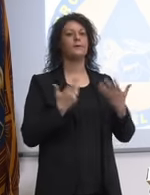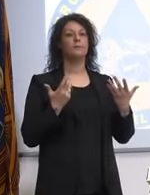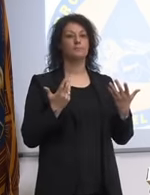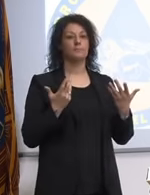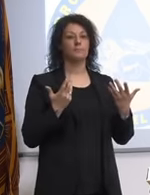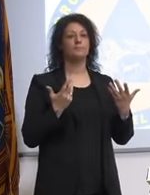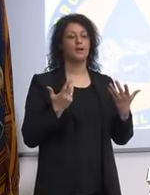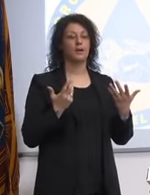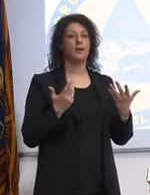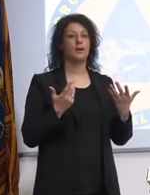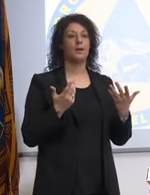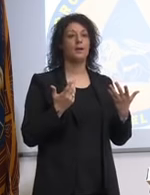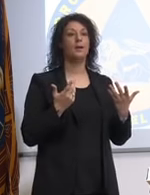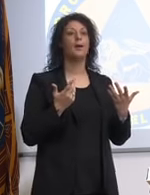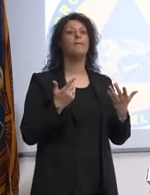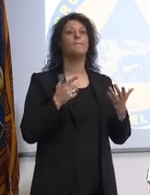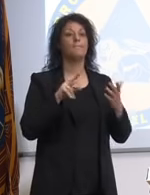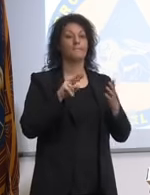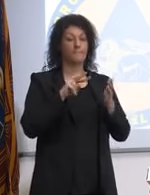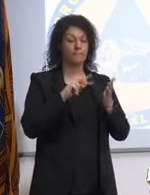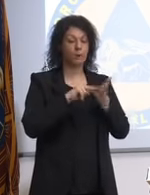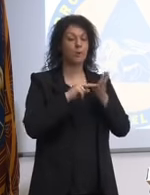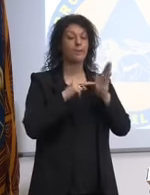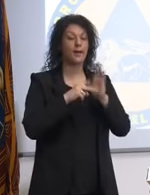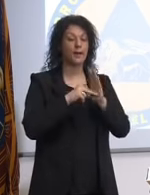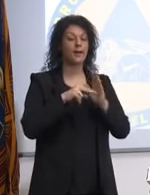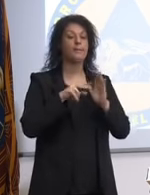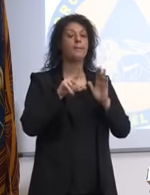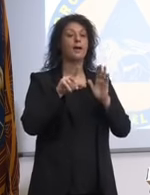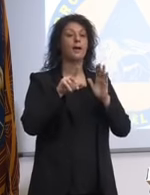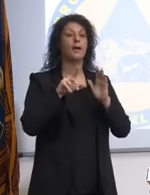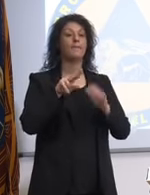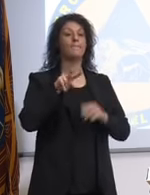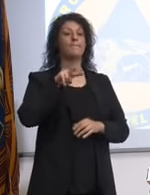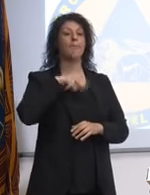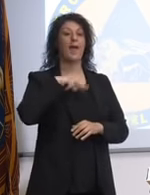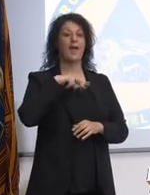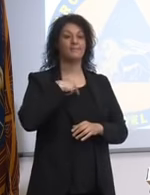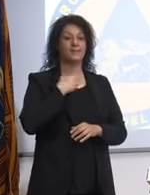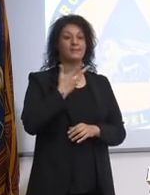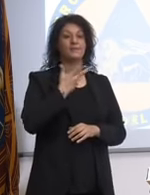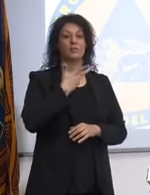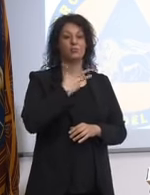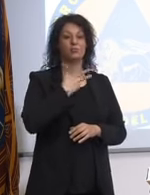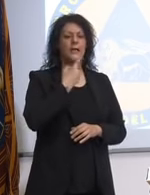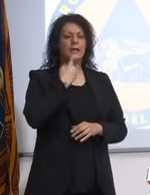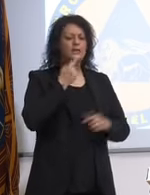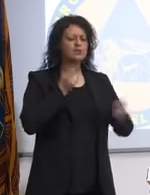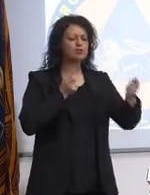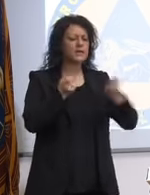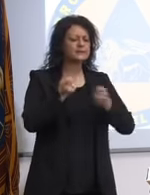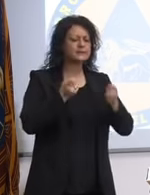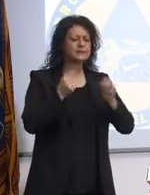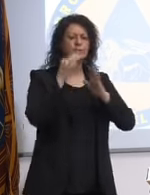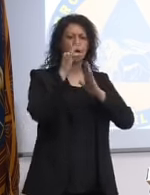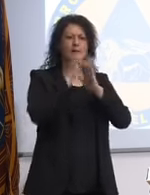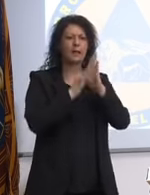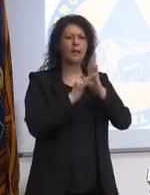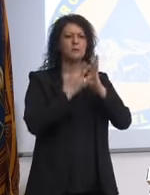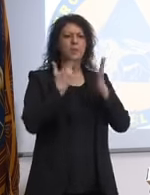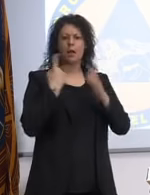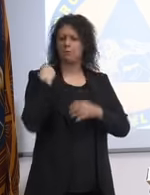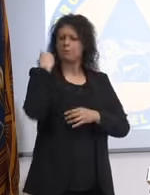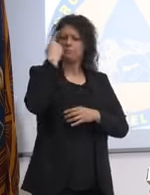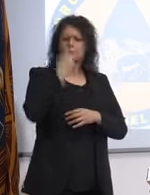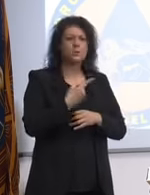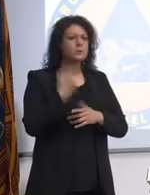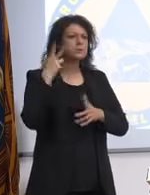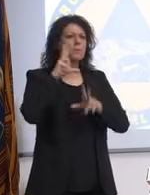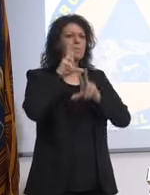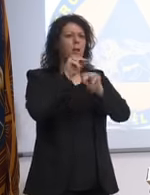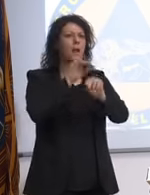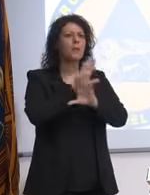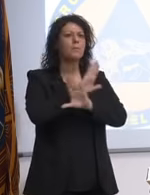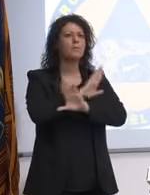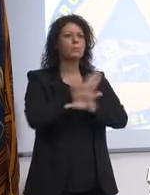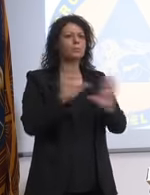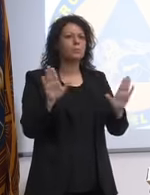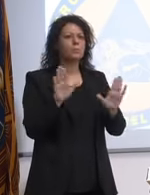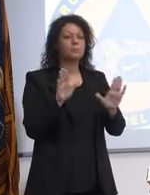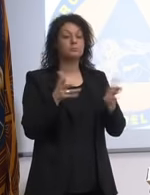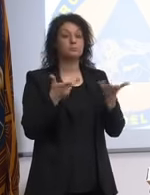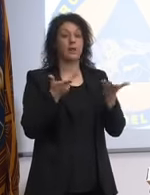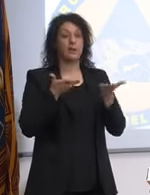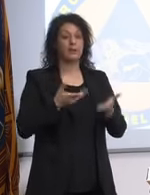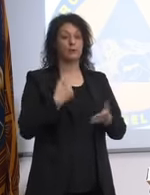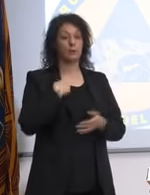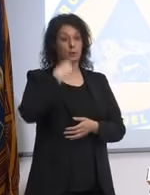privacy c'è, cioè chi gestirà i dati di Immuni, però non se n'è più sentito parlare poi, no? Per cui non mi so dire nulla.